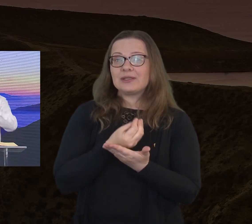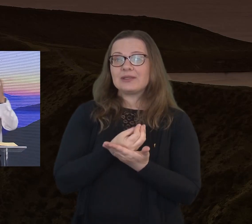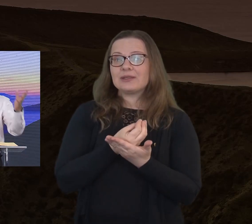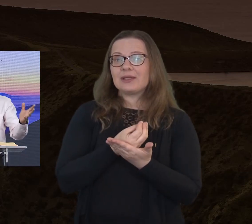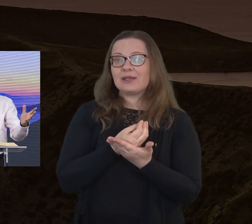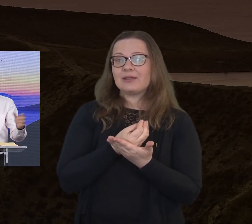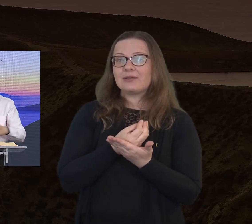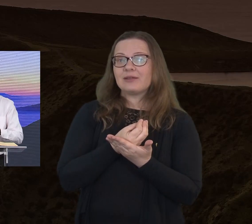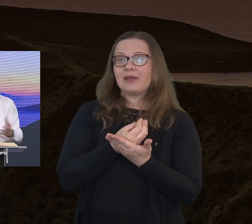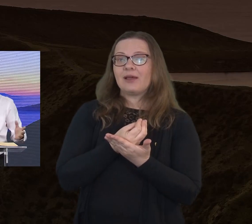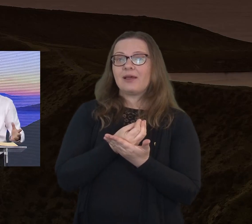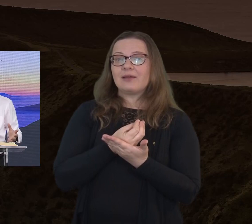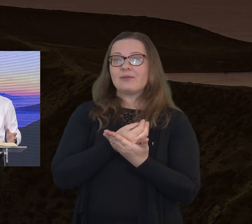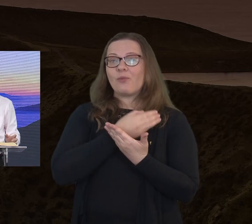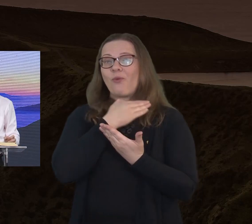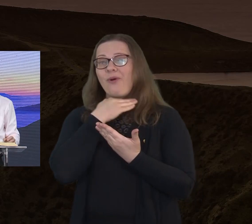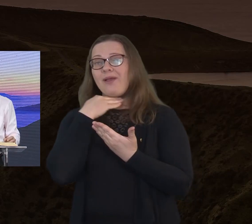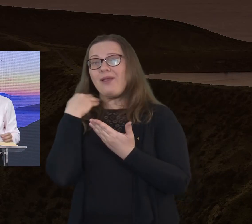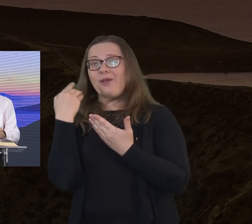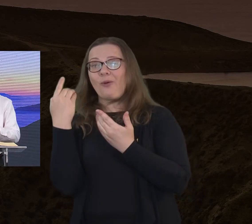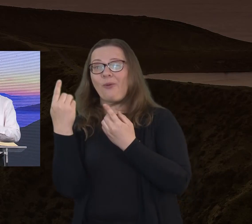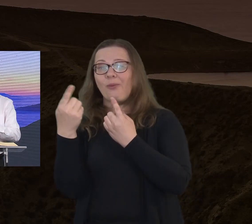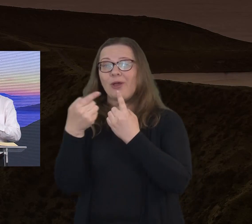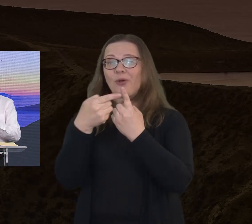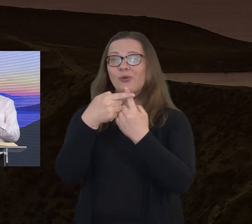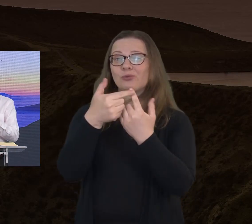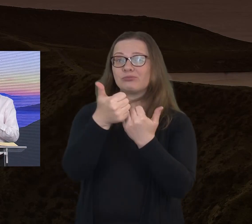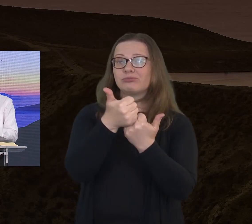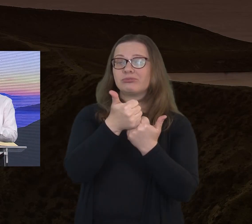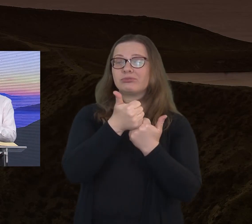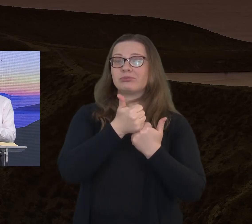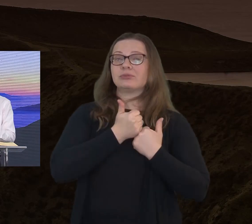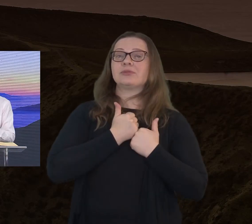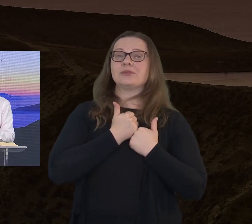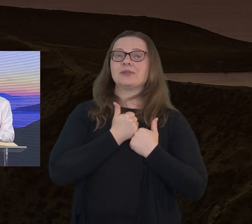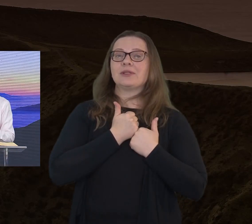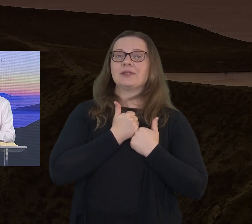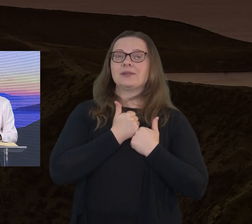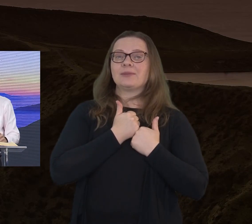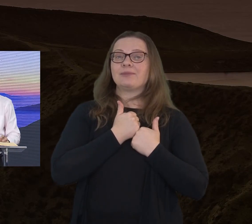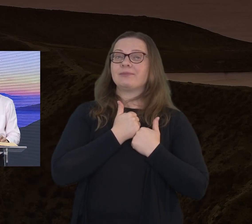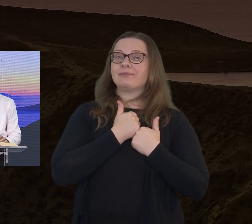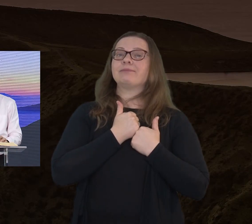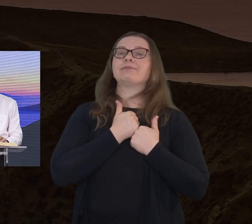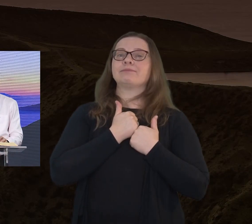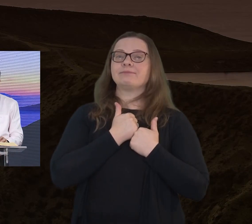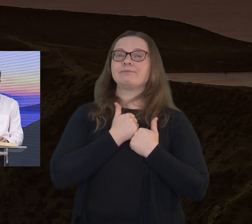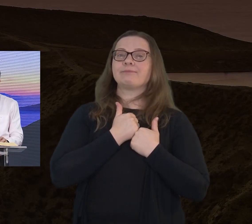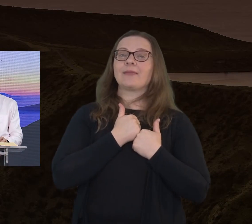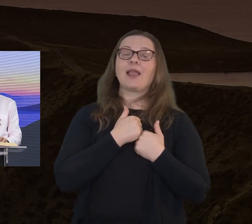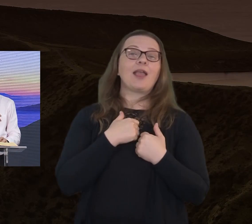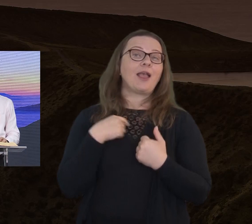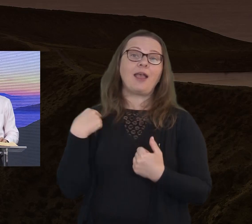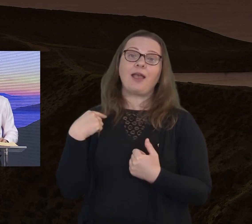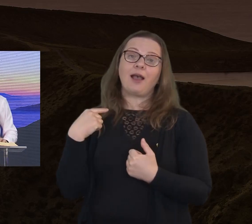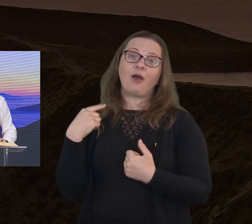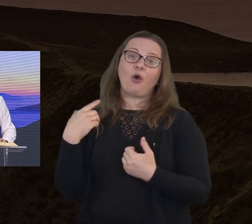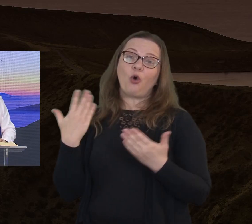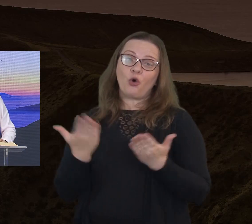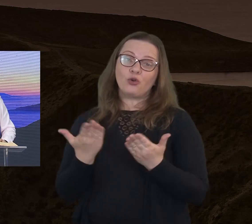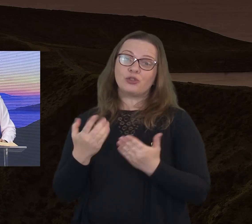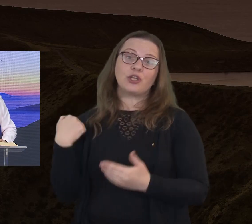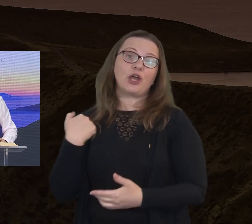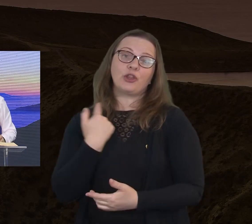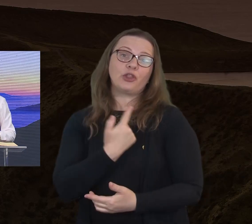Eterno todo o sacrifício feito aqui na terra. Então essa redenção que ele realizou na cruz se tornou a nossa